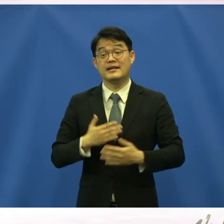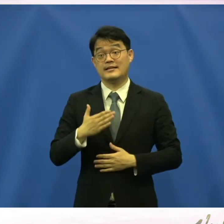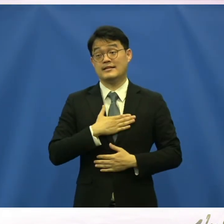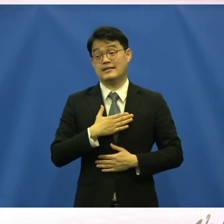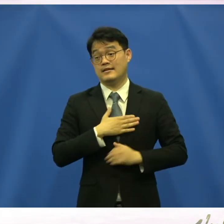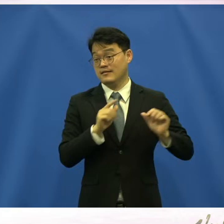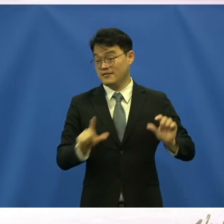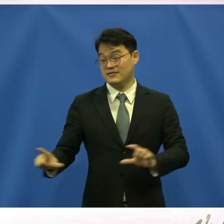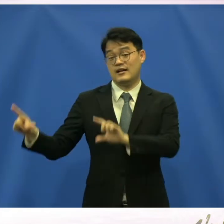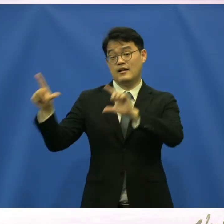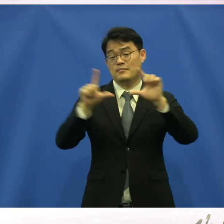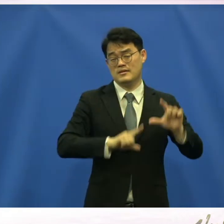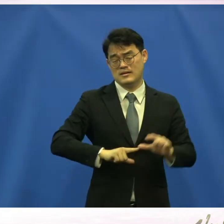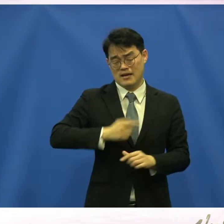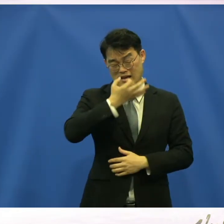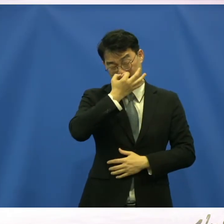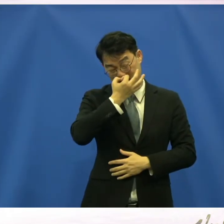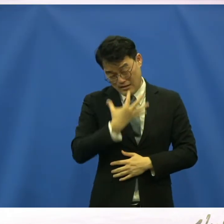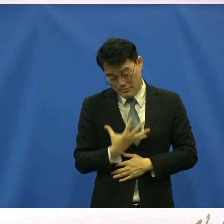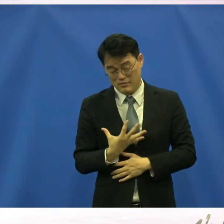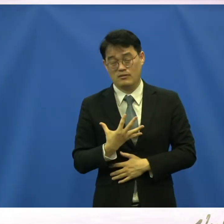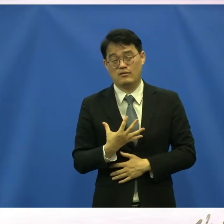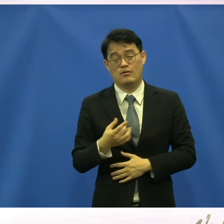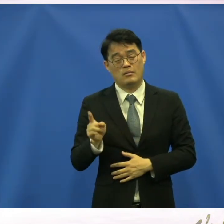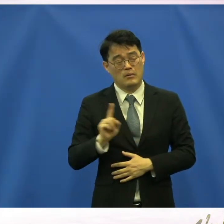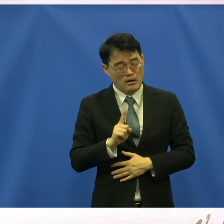말씀대로 살았을 때가 아니에요.